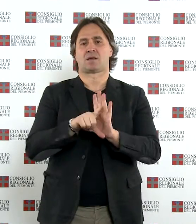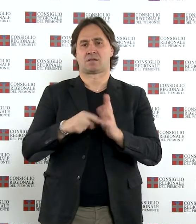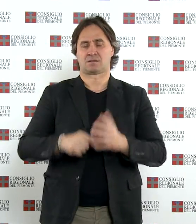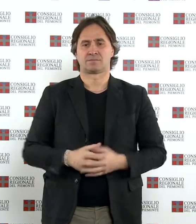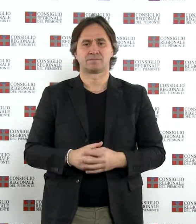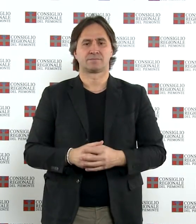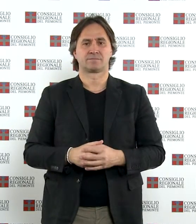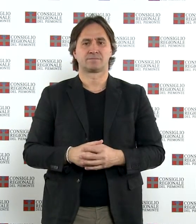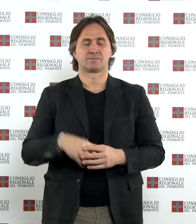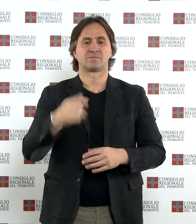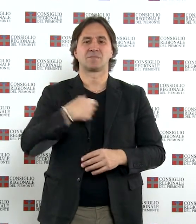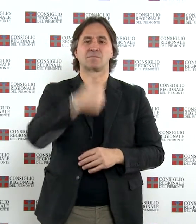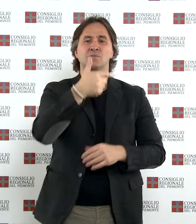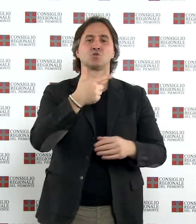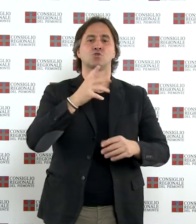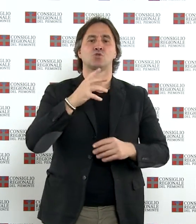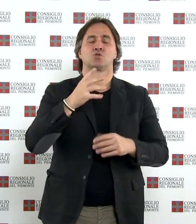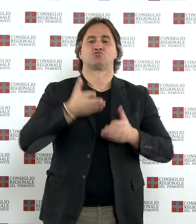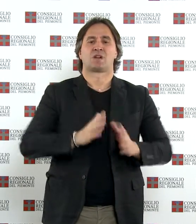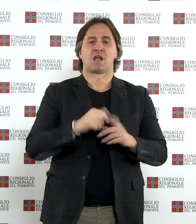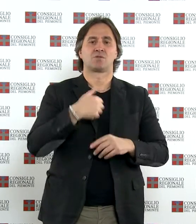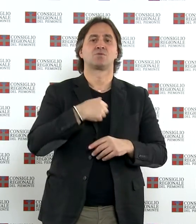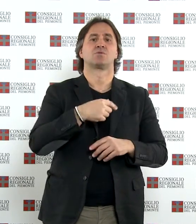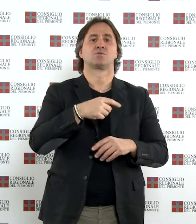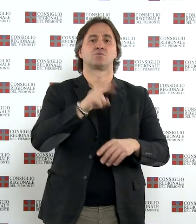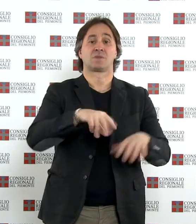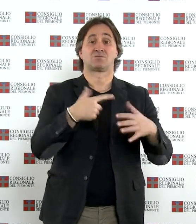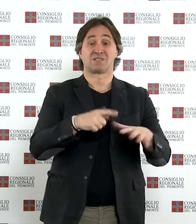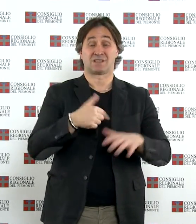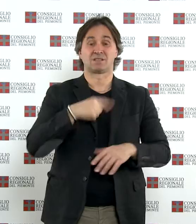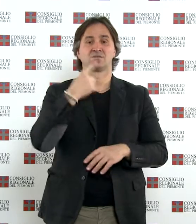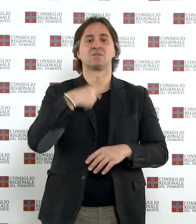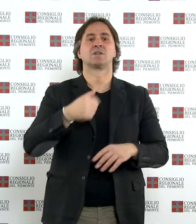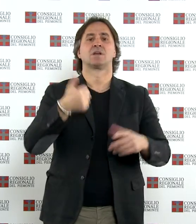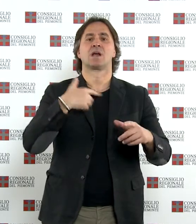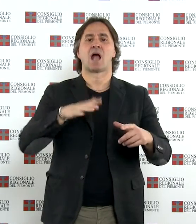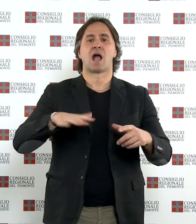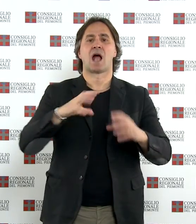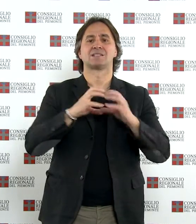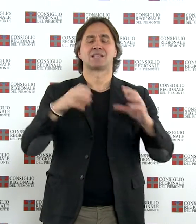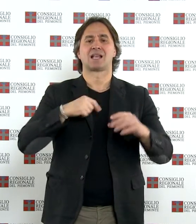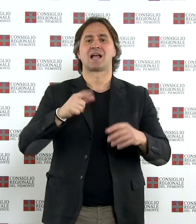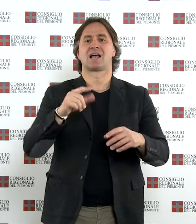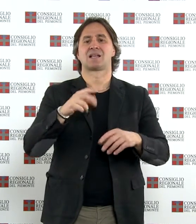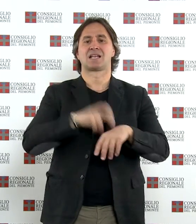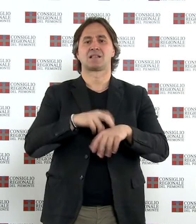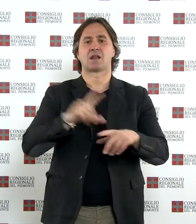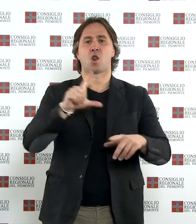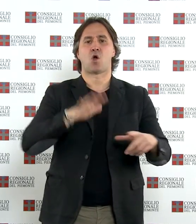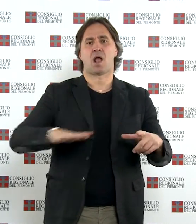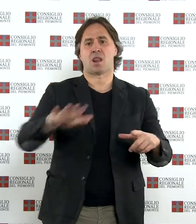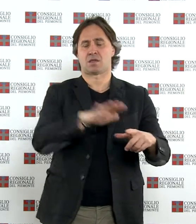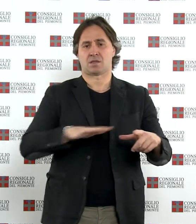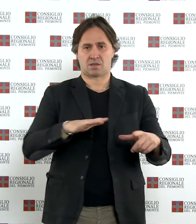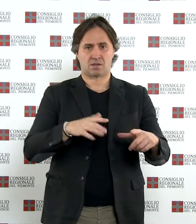Dal 1 gennaio 2017 Torino avrà un'unica azienda sanitaria locale. Lo ha deciso il Consiglio regionale che il 6 dicembre